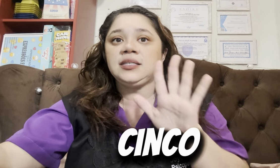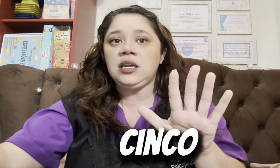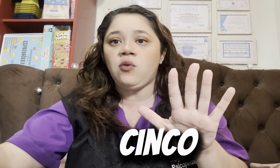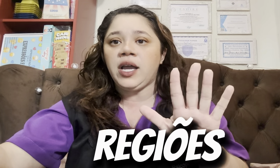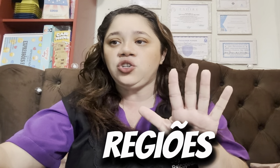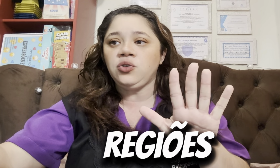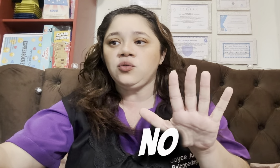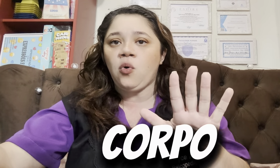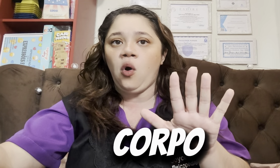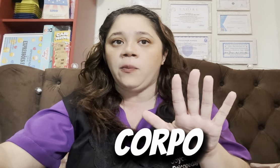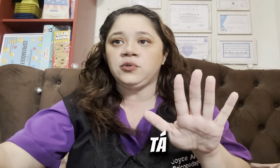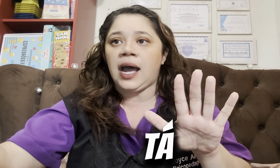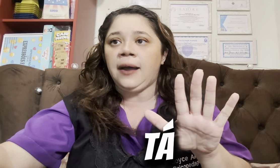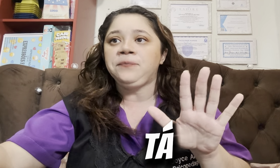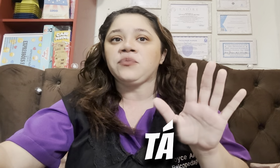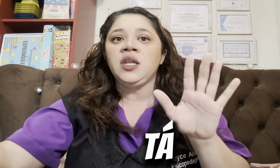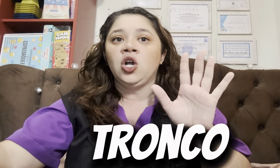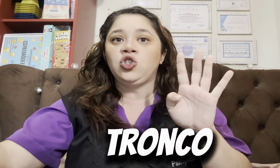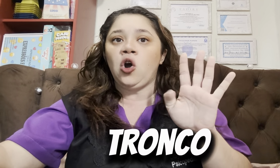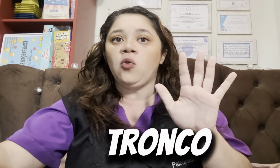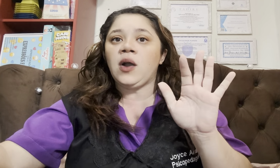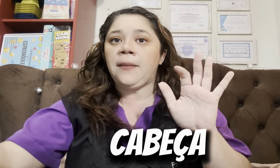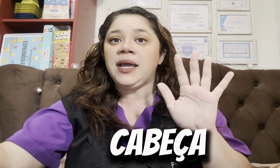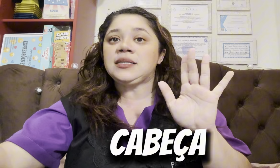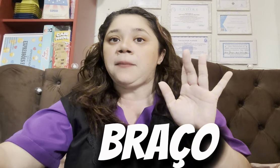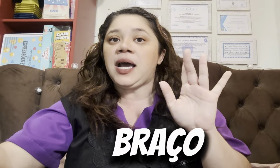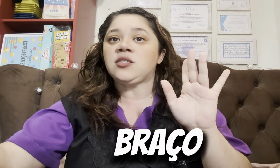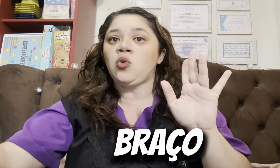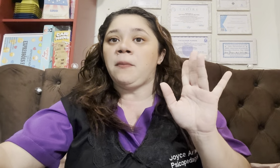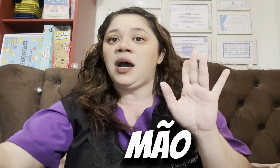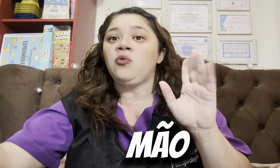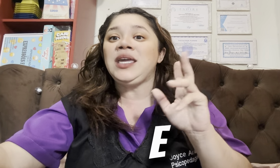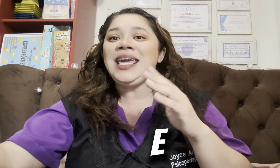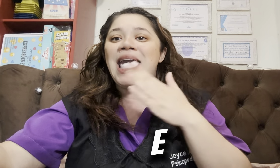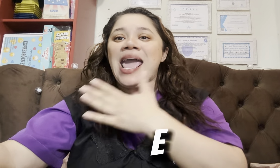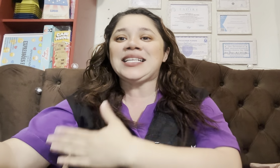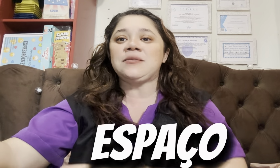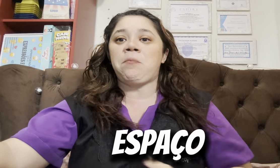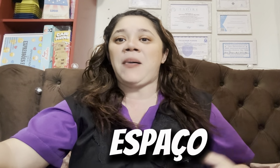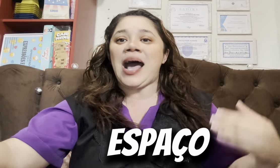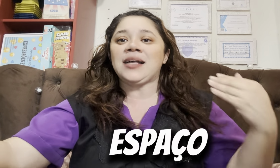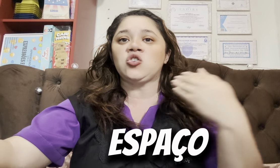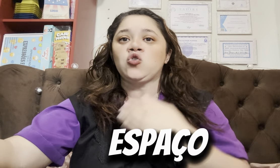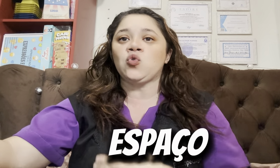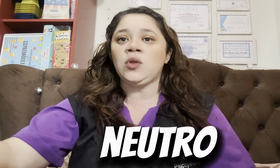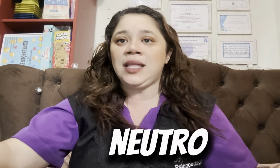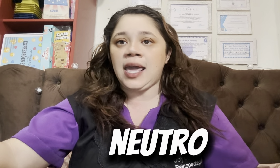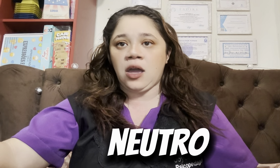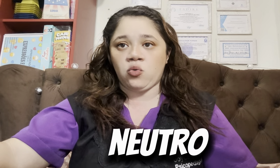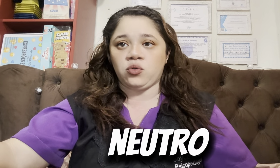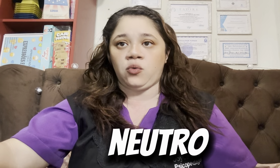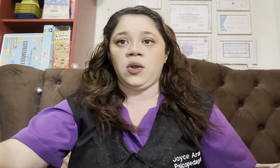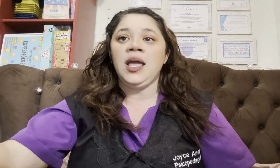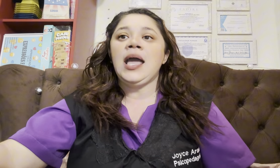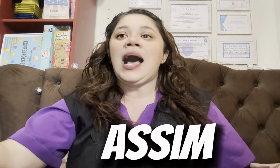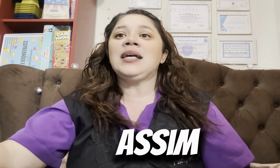5 regiões no corpo, tá? Tronco, cabeça, braço, mão e espaço neutro.